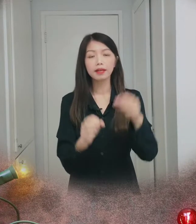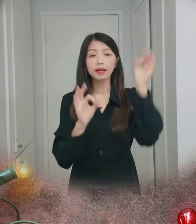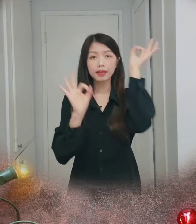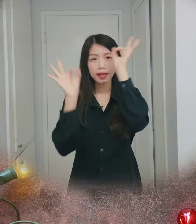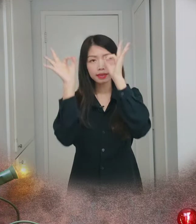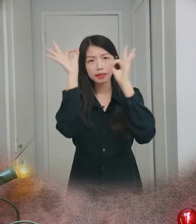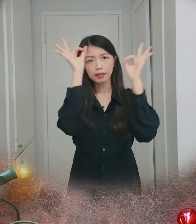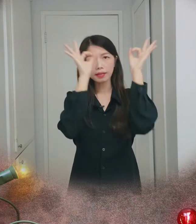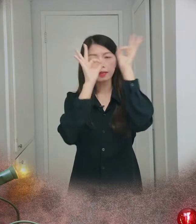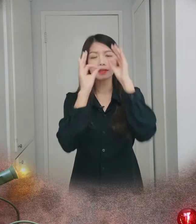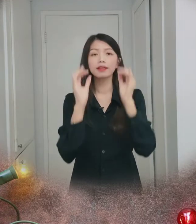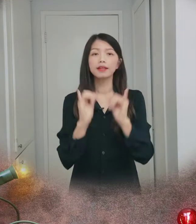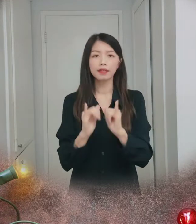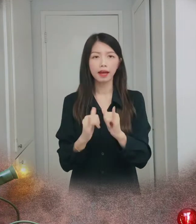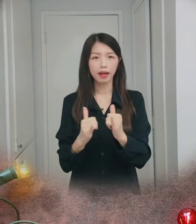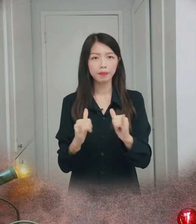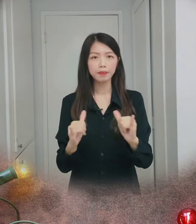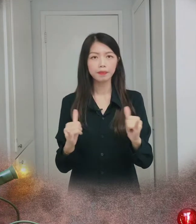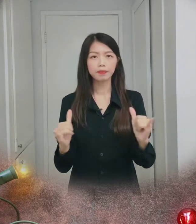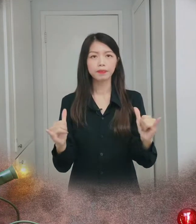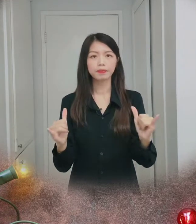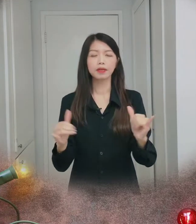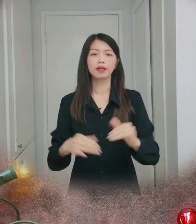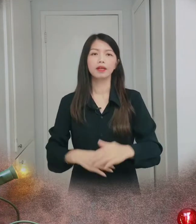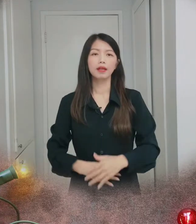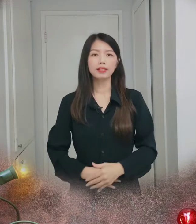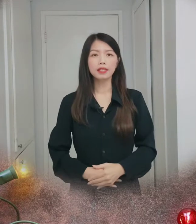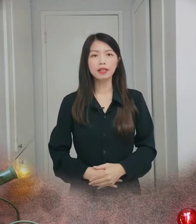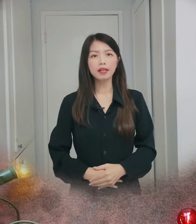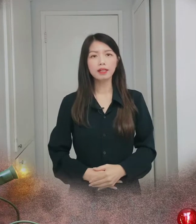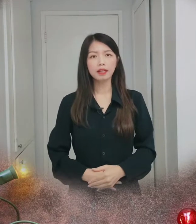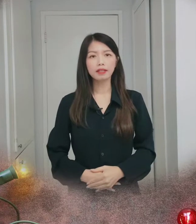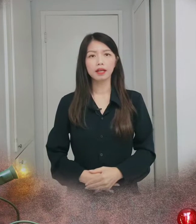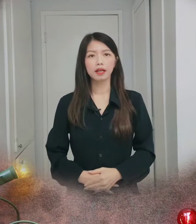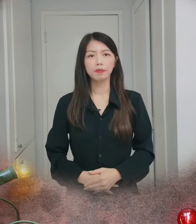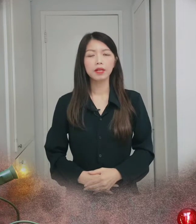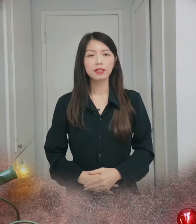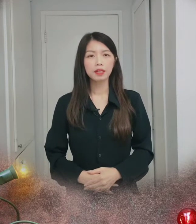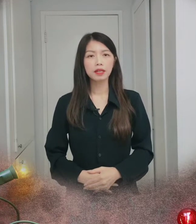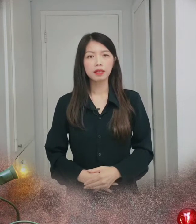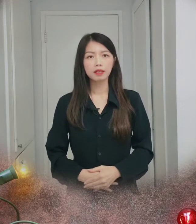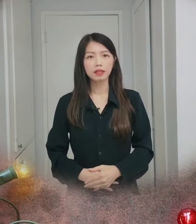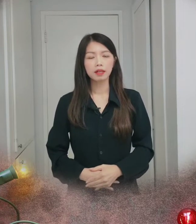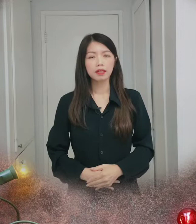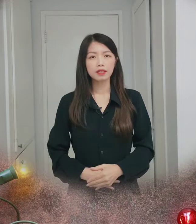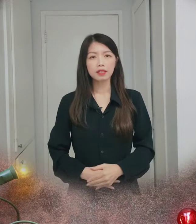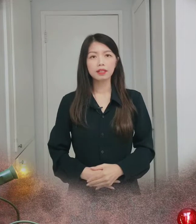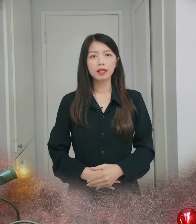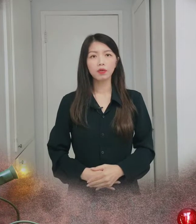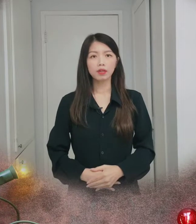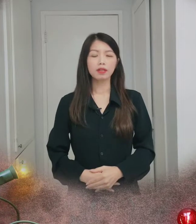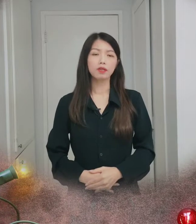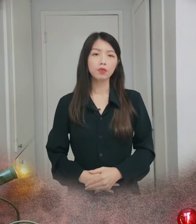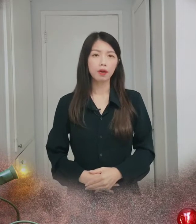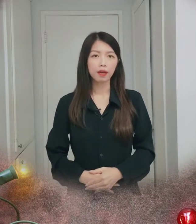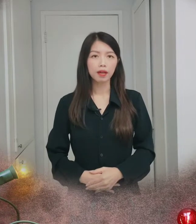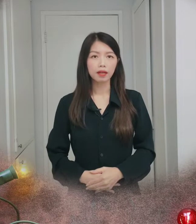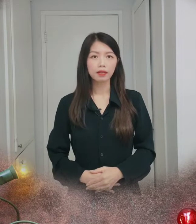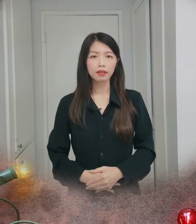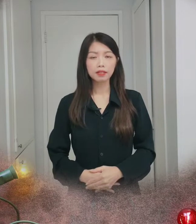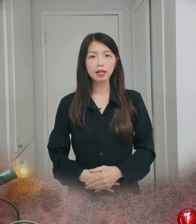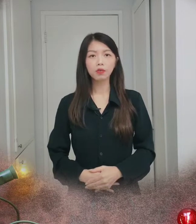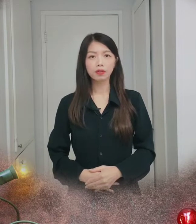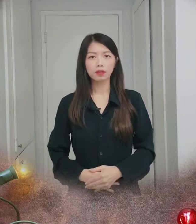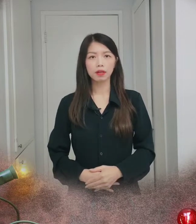사랑을 찾는 사람. 진리를 찾는 사람. 진리는 진짜라고 한 뜻의